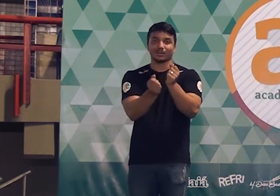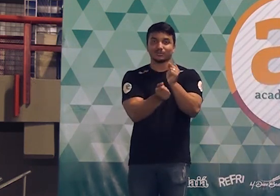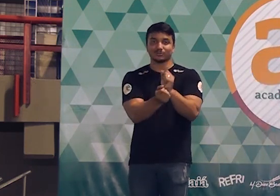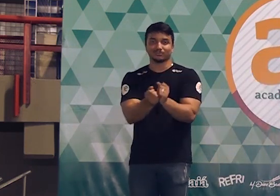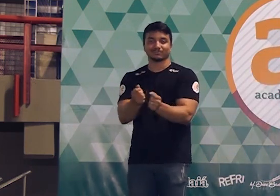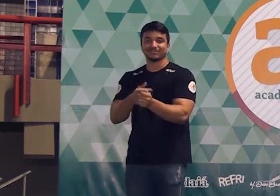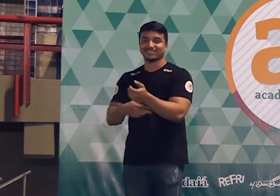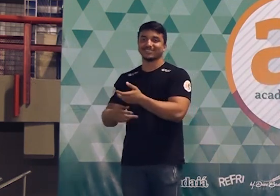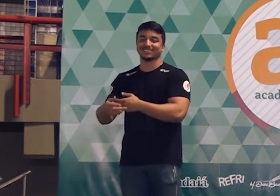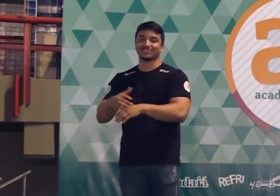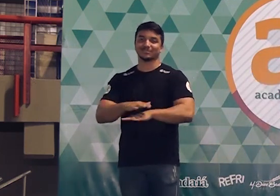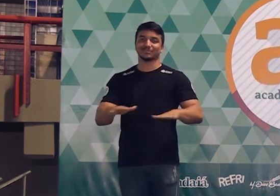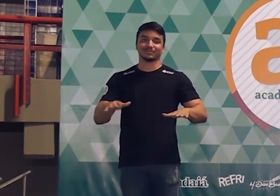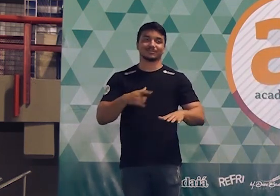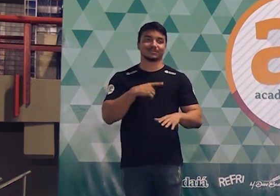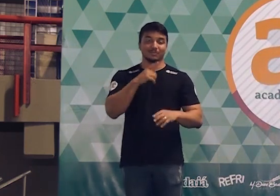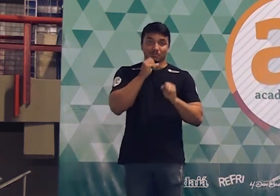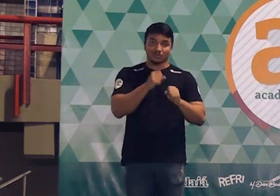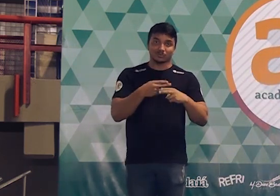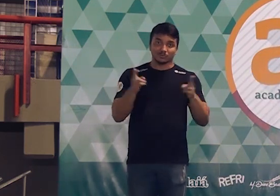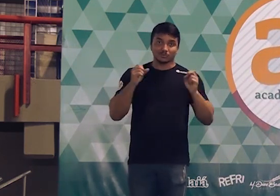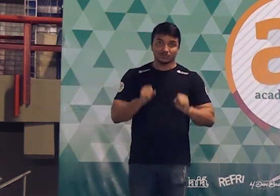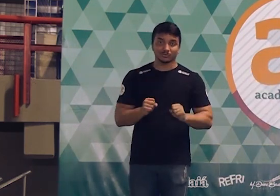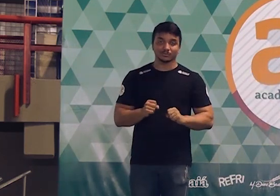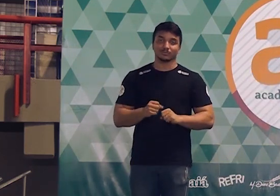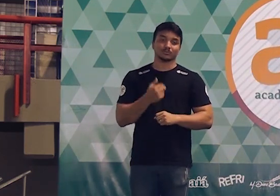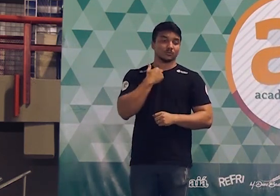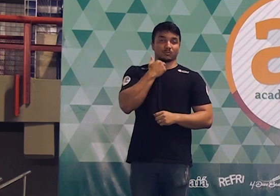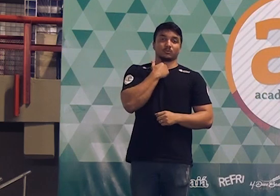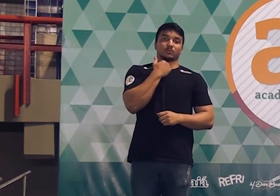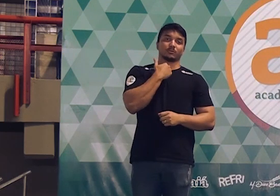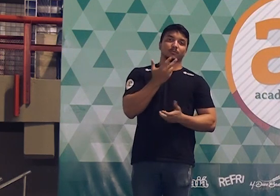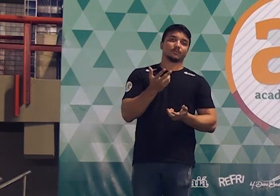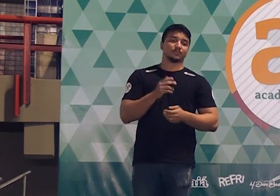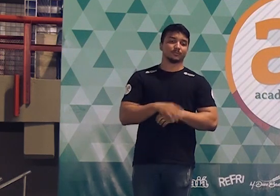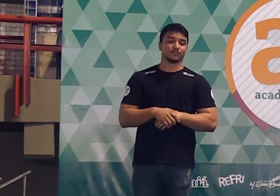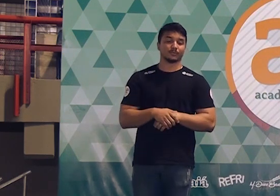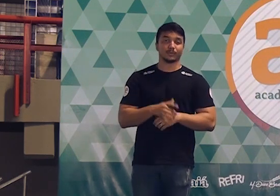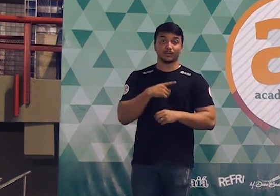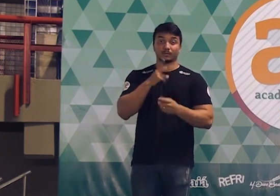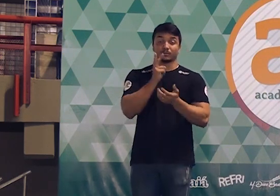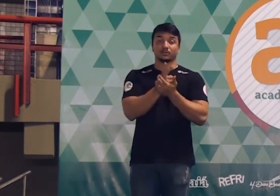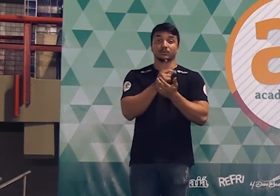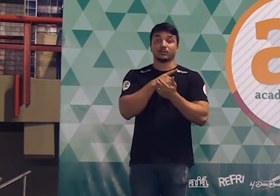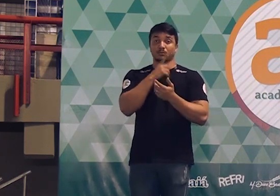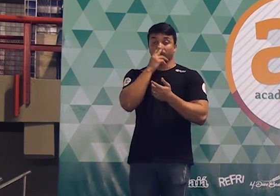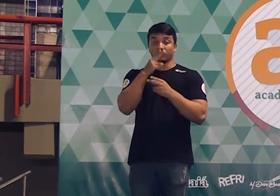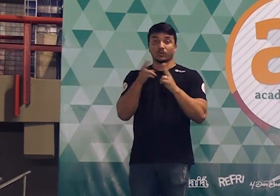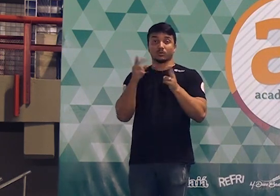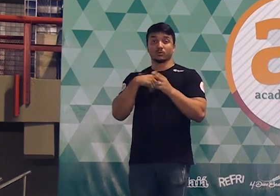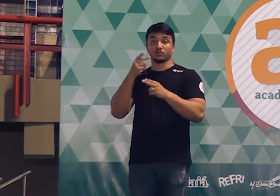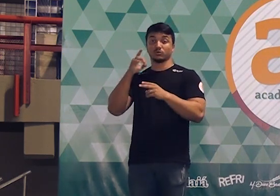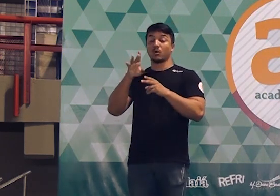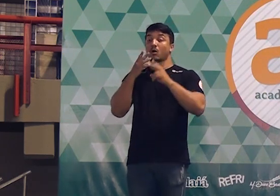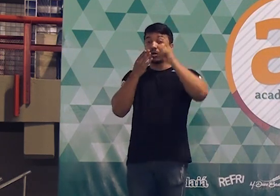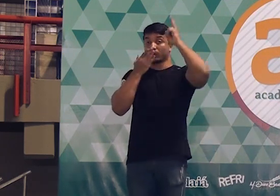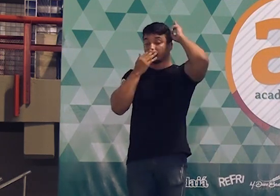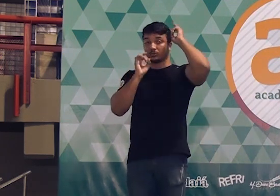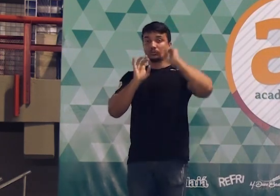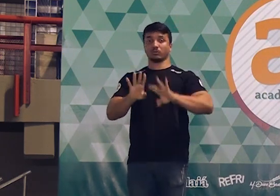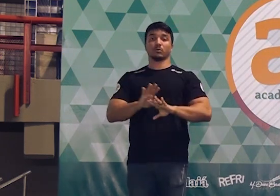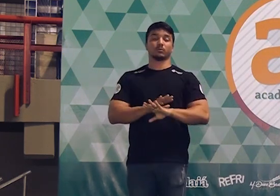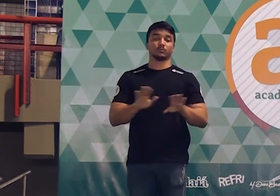As correntes, né? Podia andar nu? Podia não. Andavam-se nu, teoricamente, os indígenas.